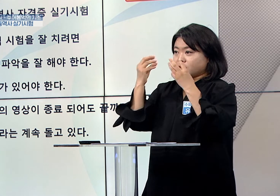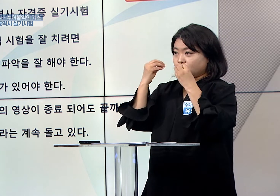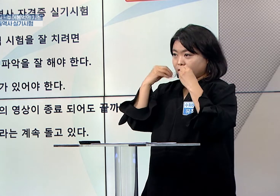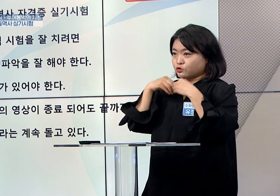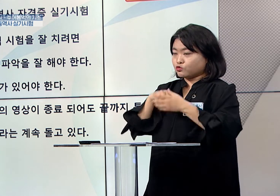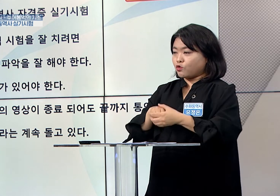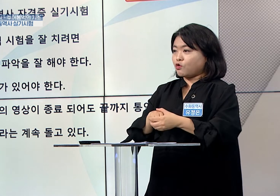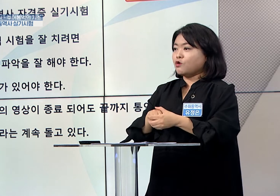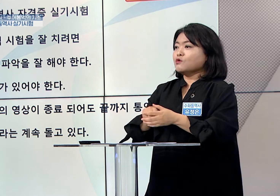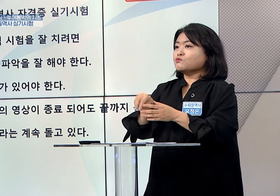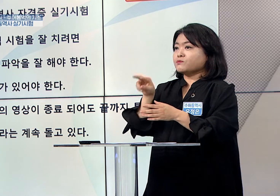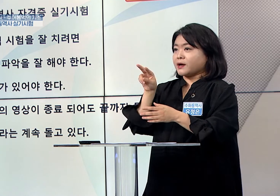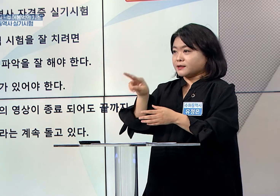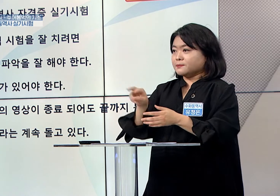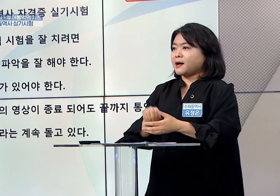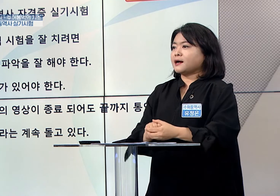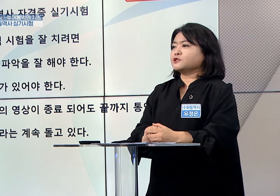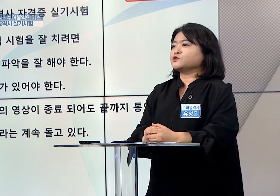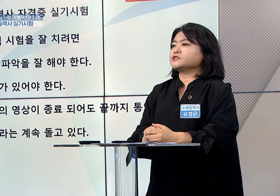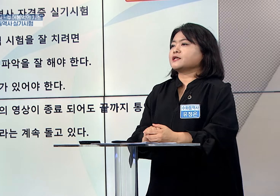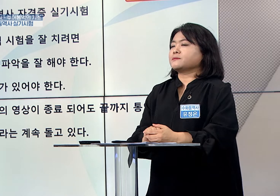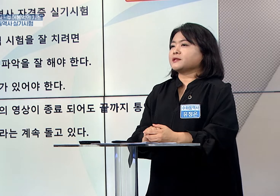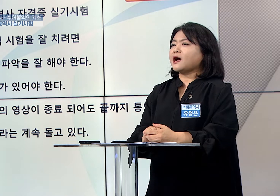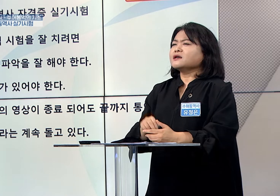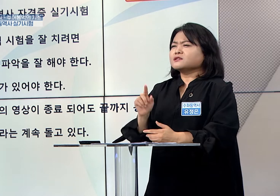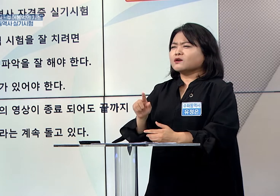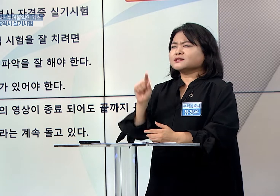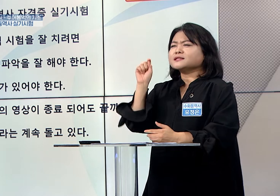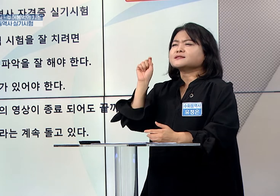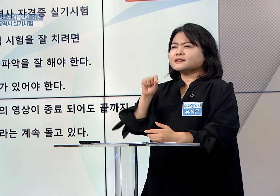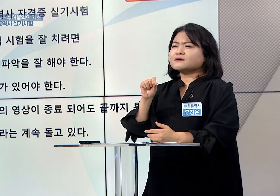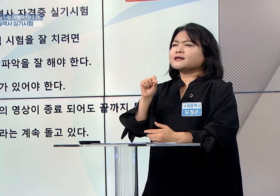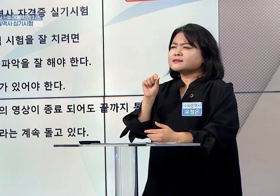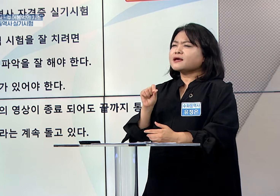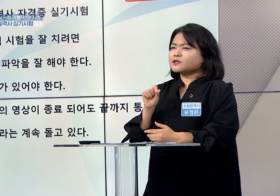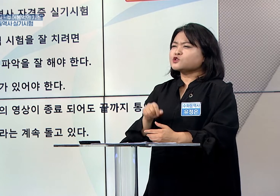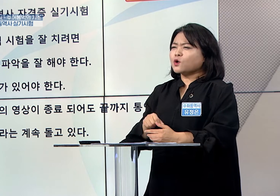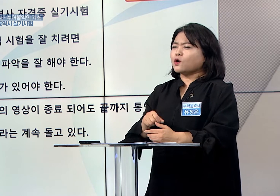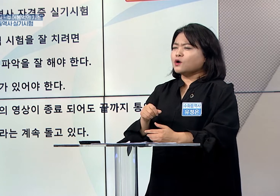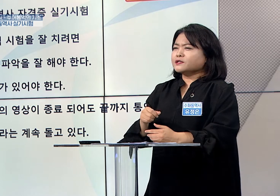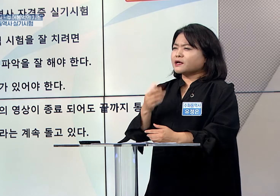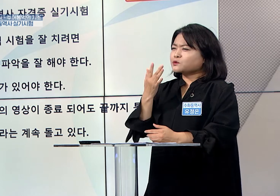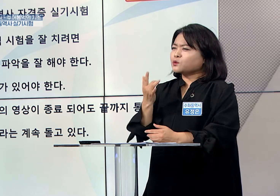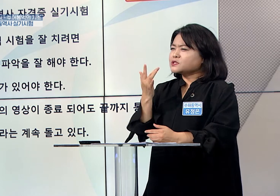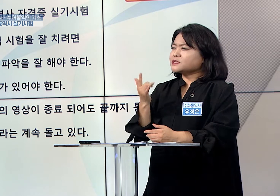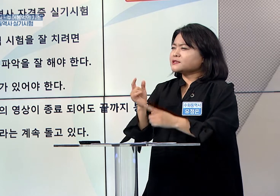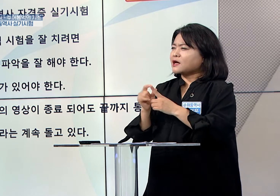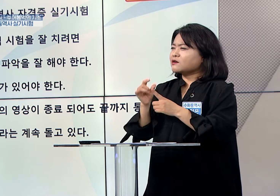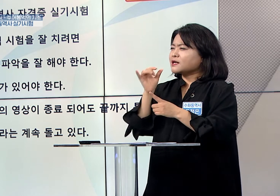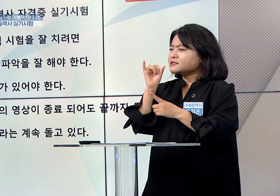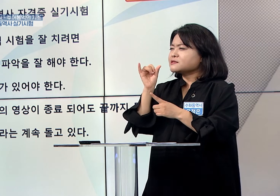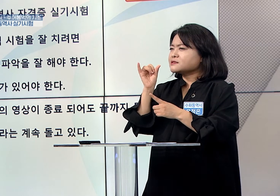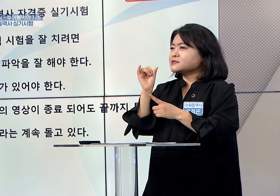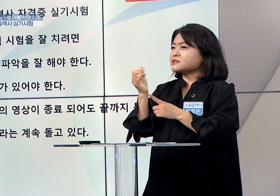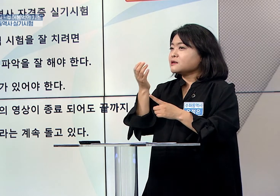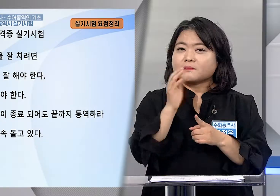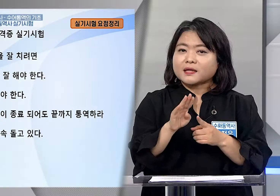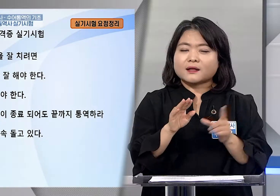축약해 두고 문맥을 파악할 수 있어야 됩니다. 역시 센서가 있어야겠죠. 내가 놓치는 단어가 있지만